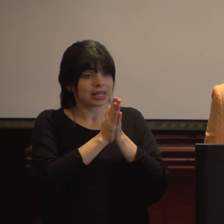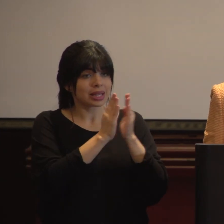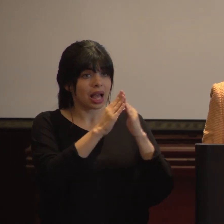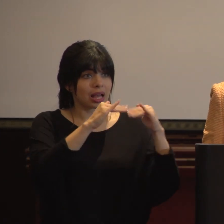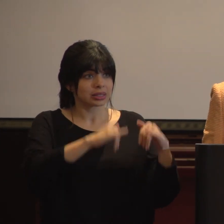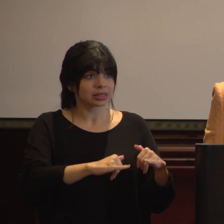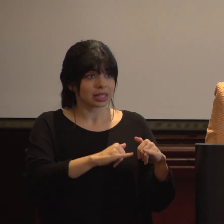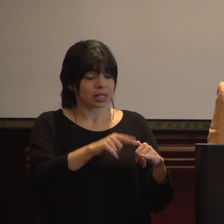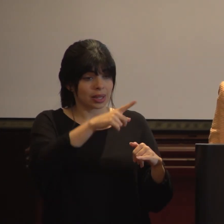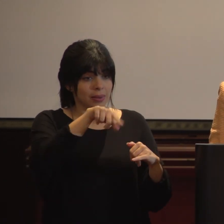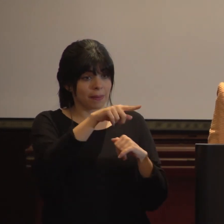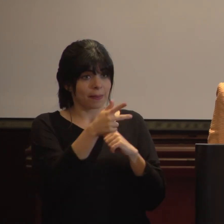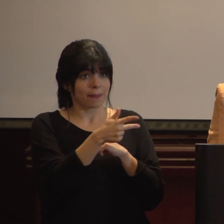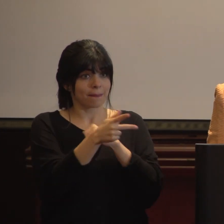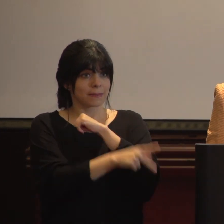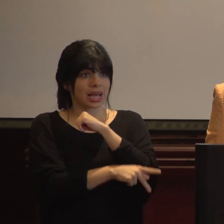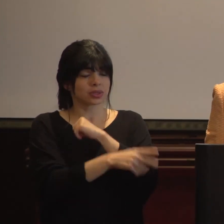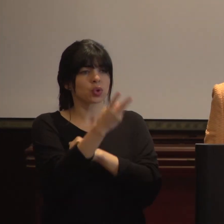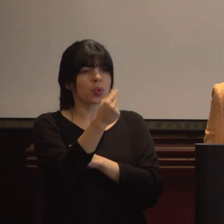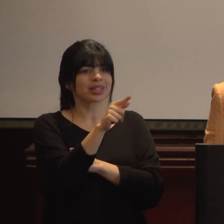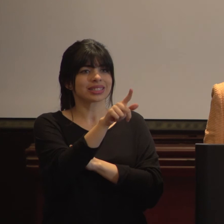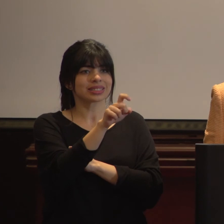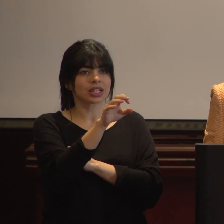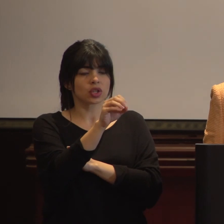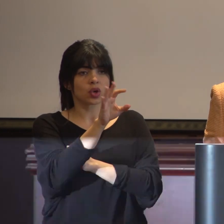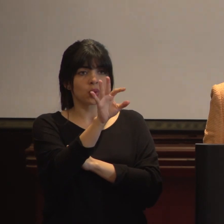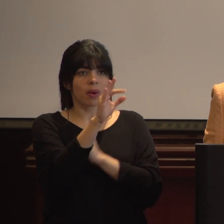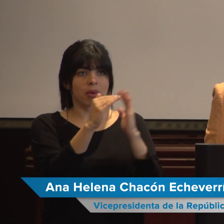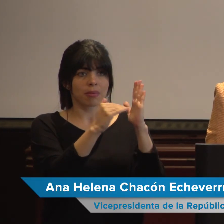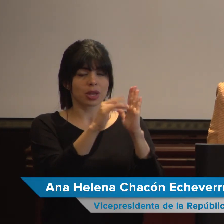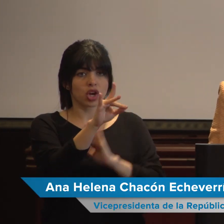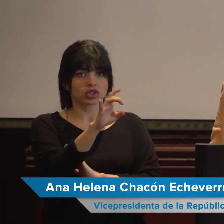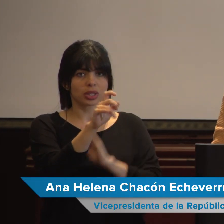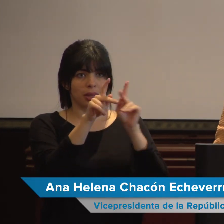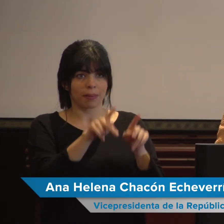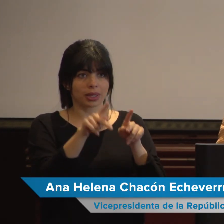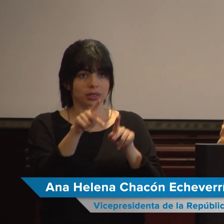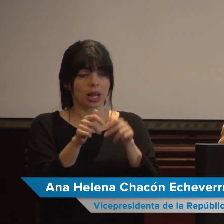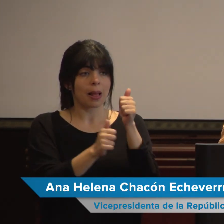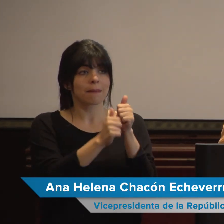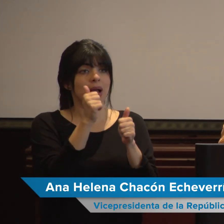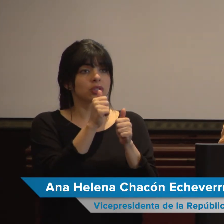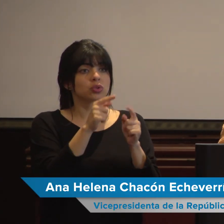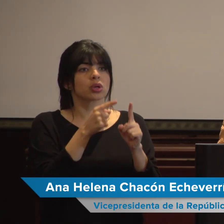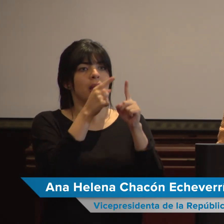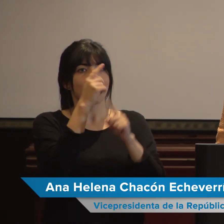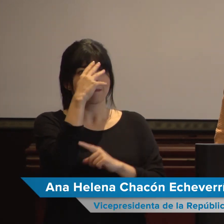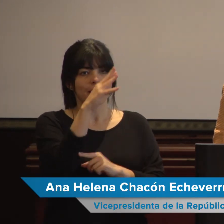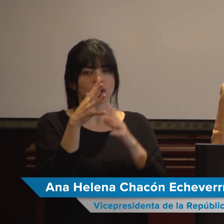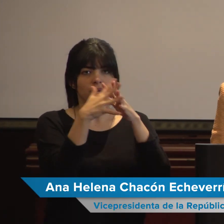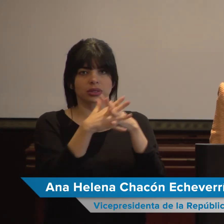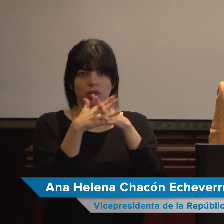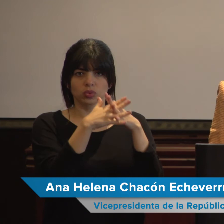asilo de estos países fue de 109.800 la mayoría con destino a México y a los